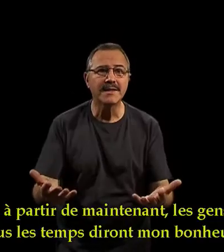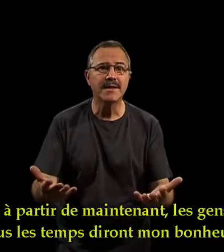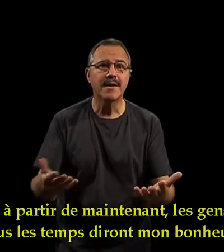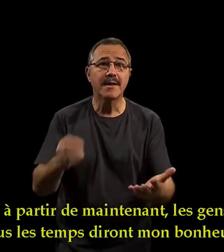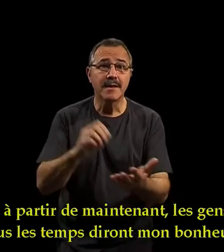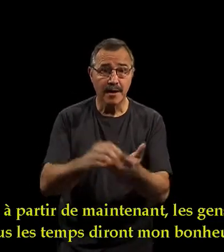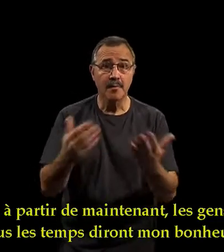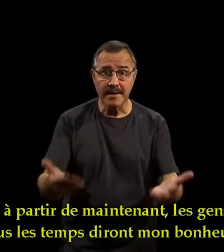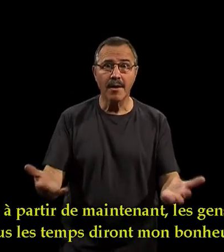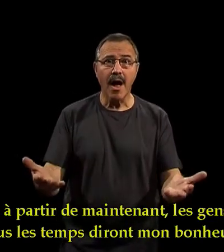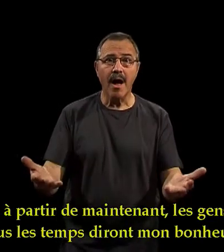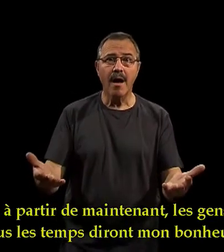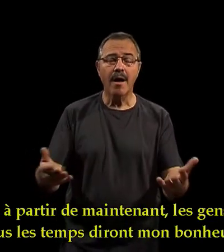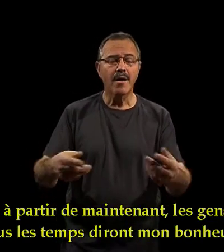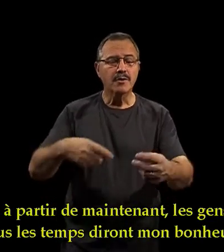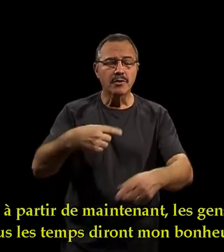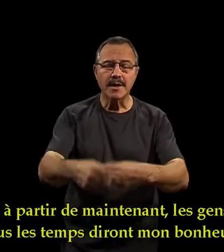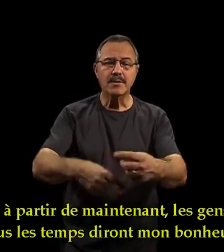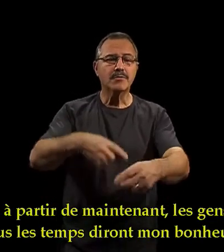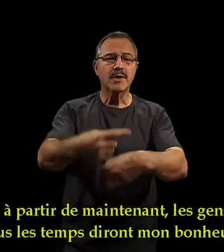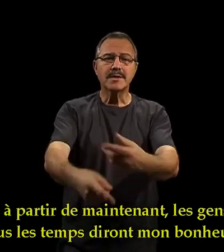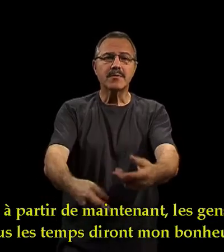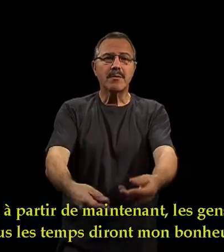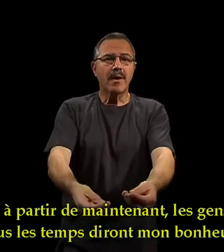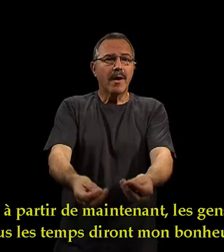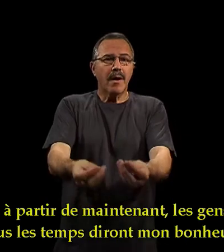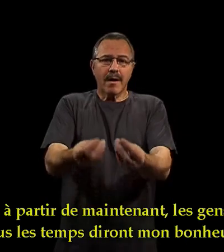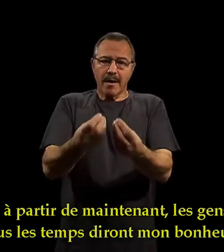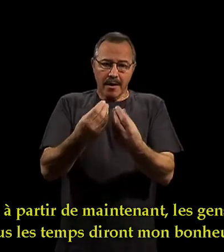Oui, à partir de maintenant, les gens de tous les temps diront mon bonheur.